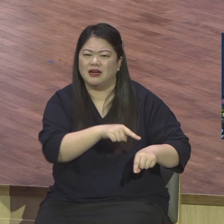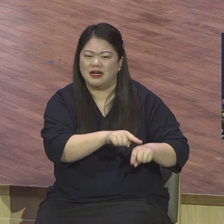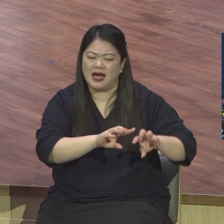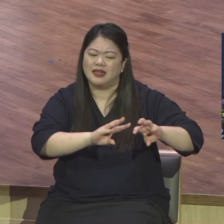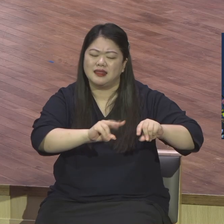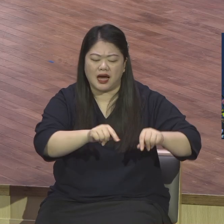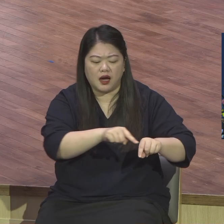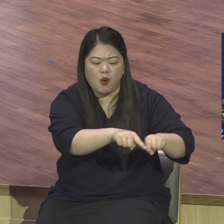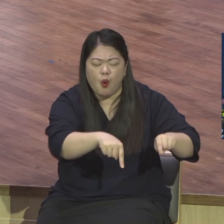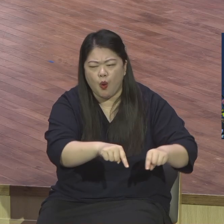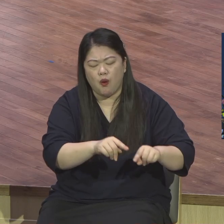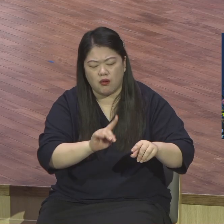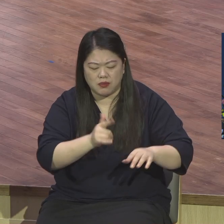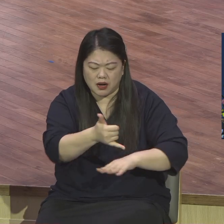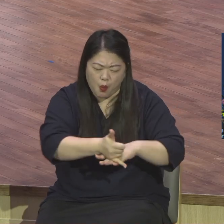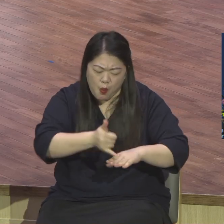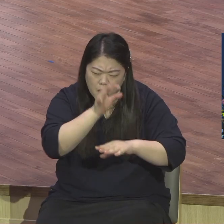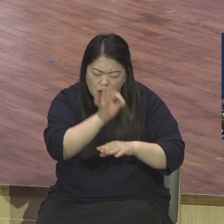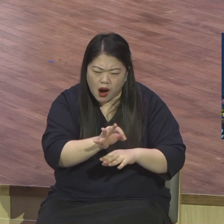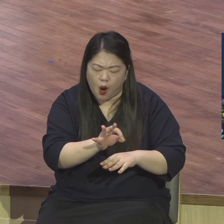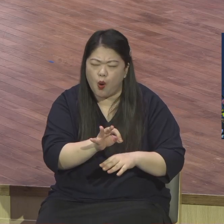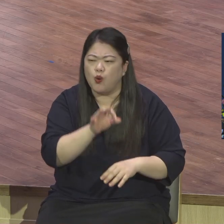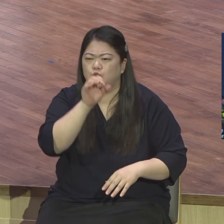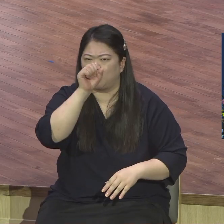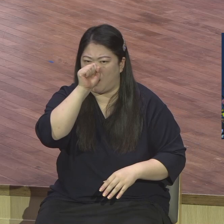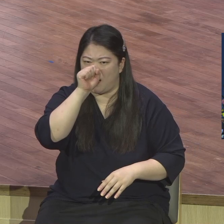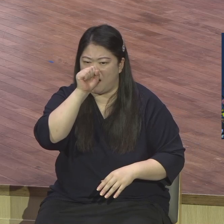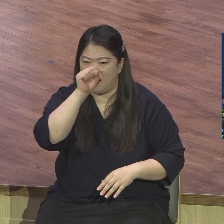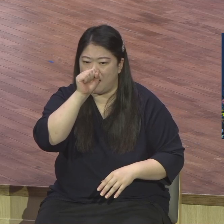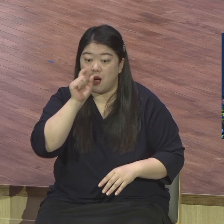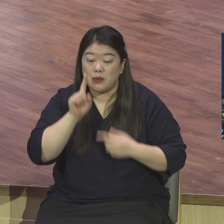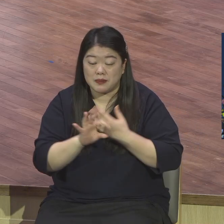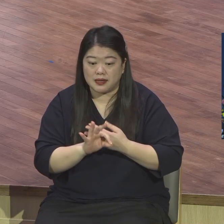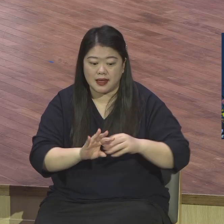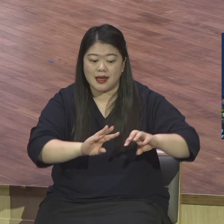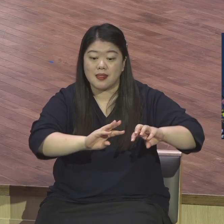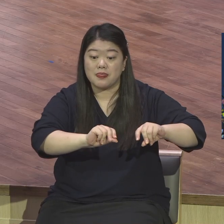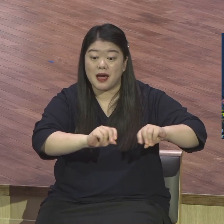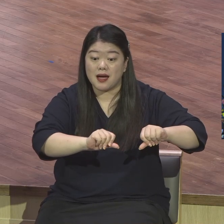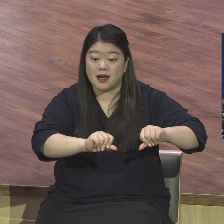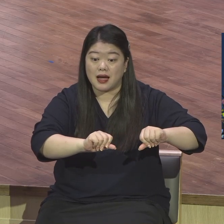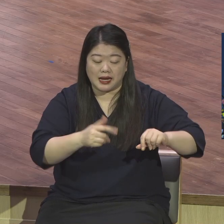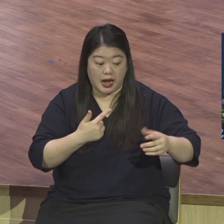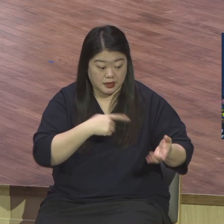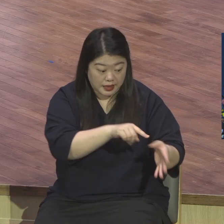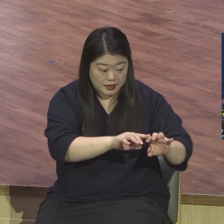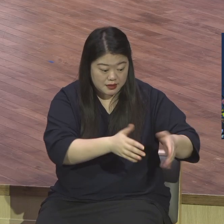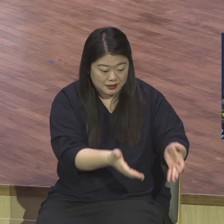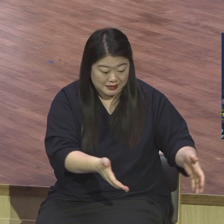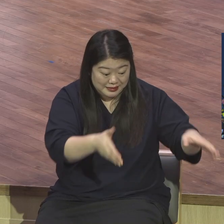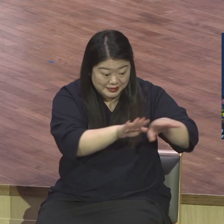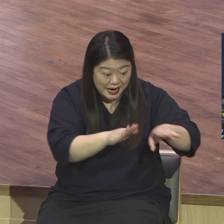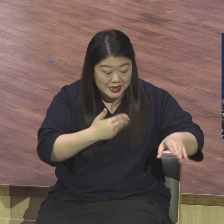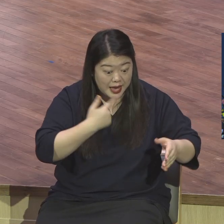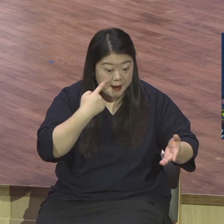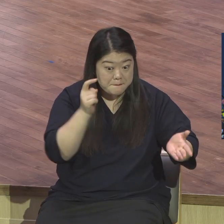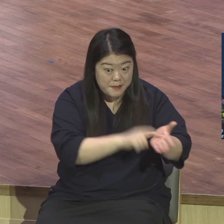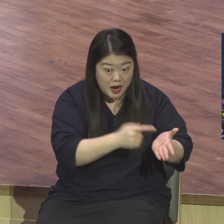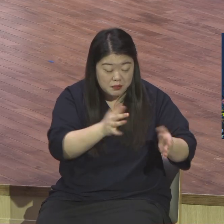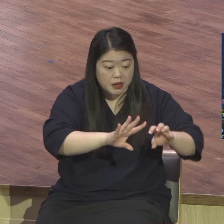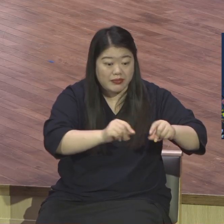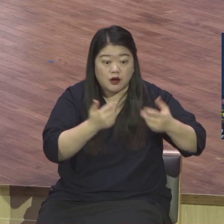급하고 필요하다. 왜냐? 소유권이 있어야 그 속에 있는 게 내 것이 되거든요. 그게 법적으로 효력이 있기